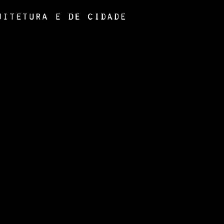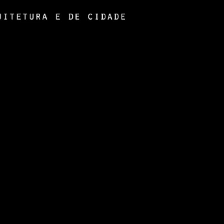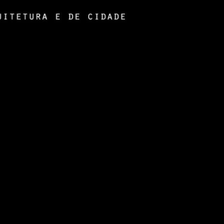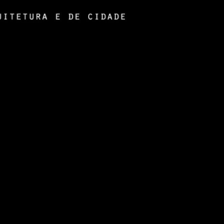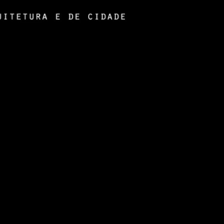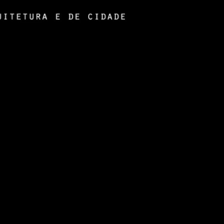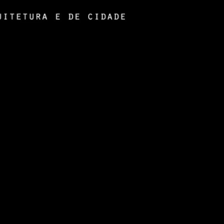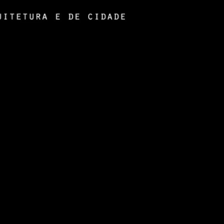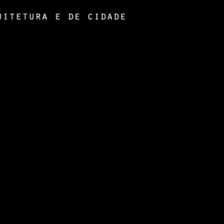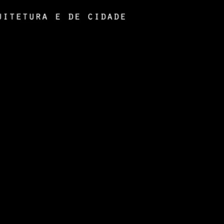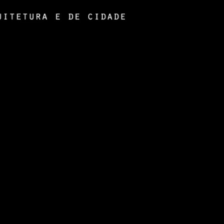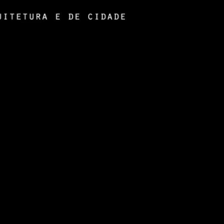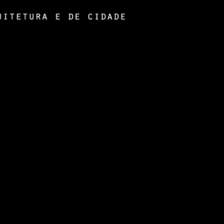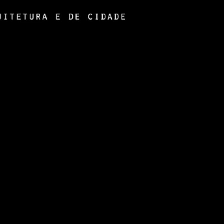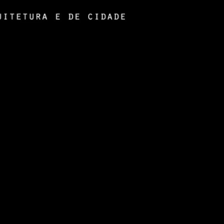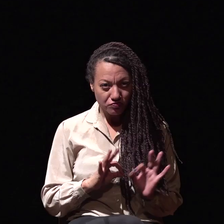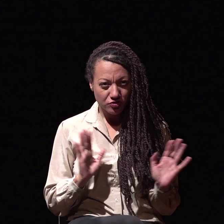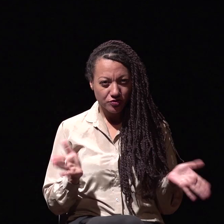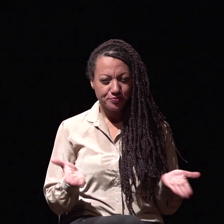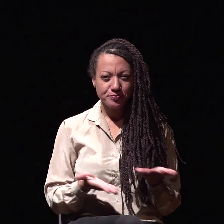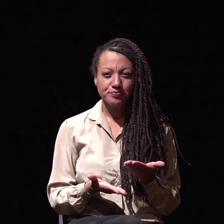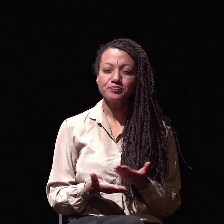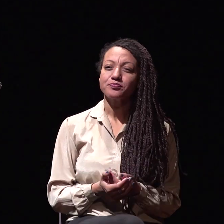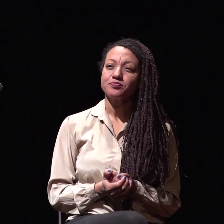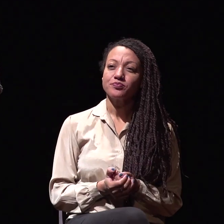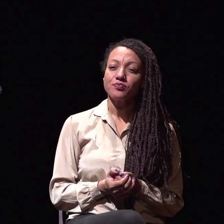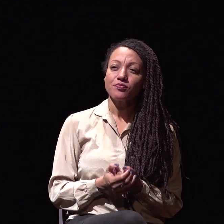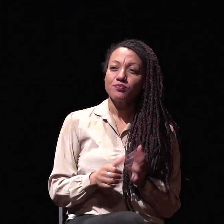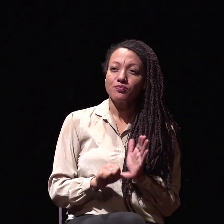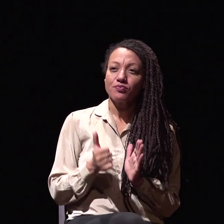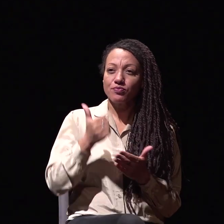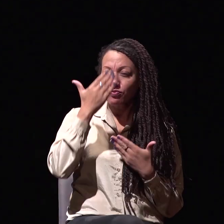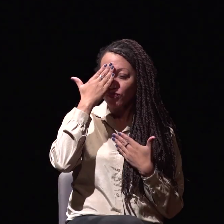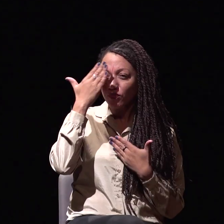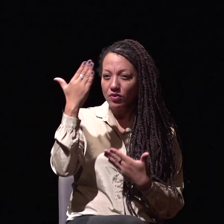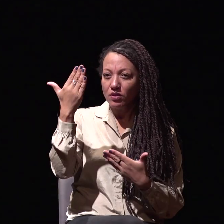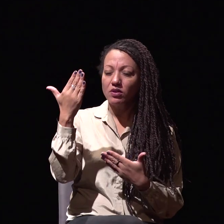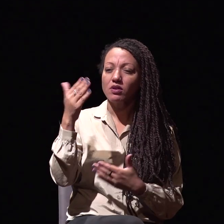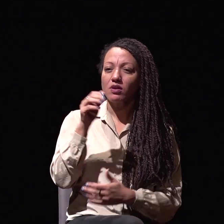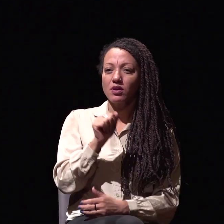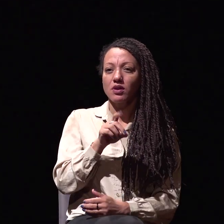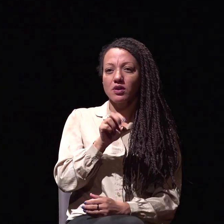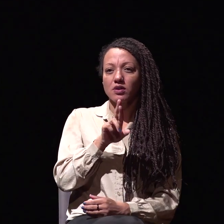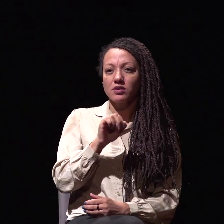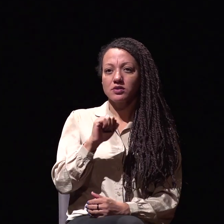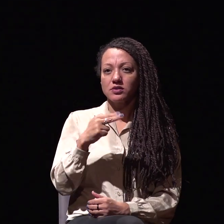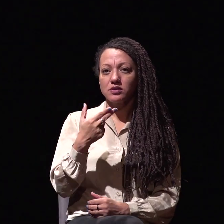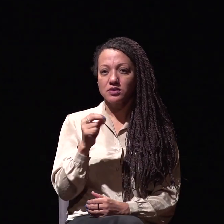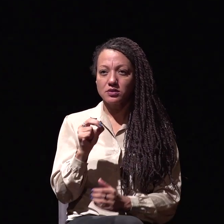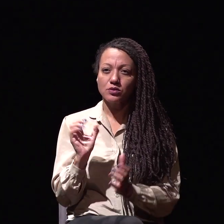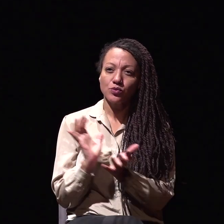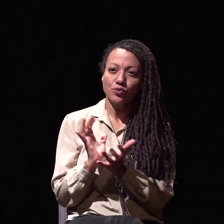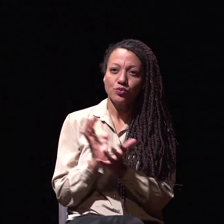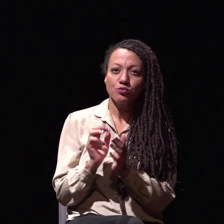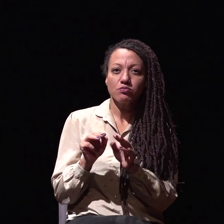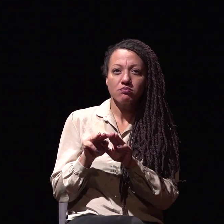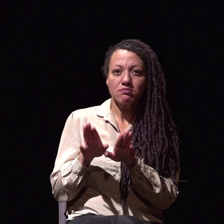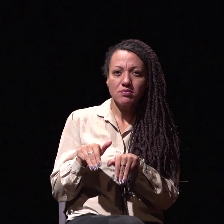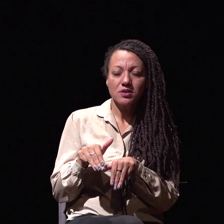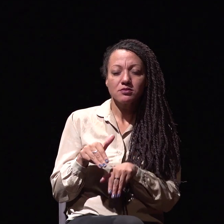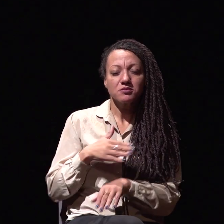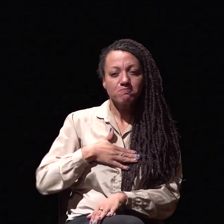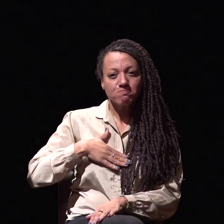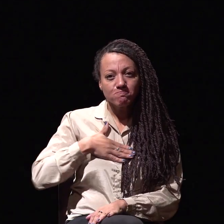Bom dia, obrigada. Queria começar fazendo um agradecimento ao Adriano Pedrosa, à sua equipe. É